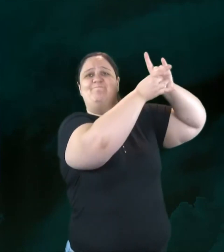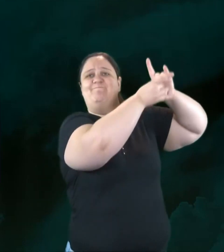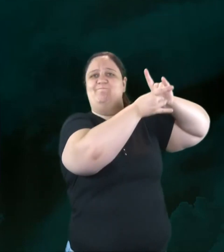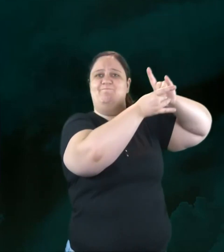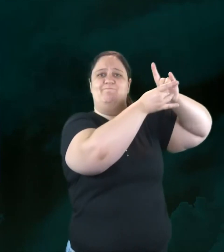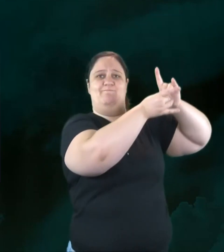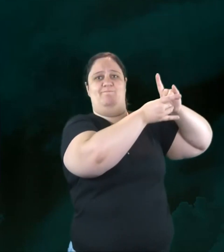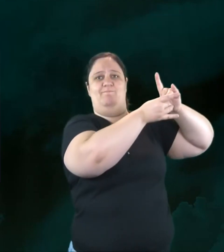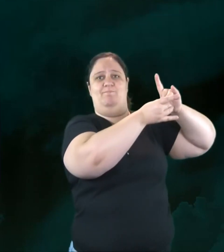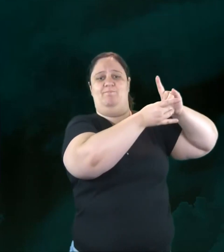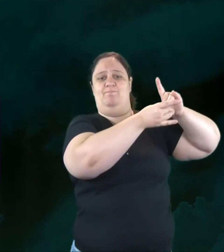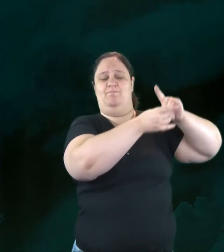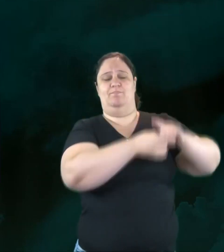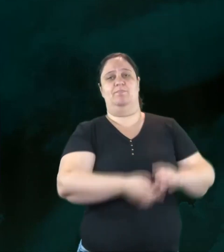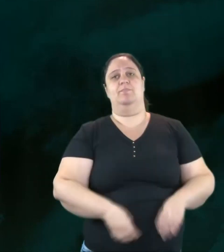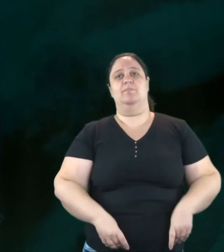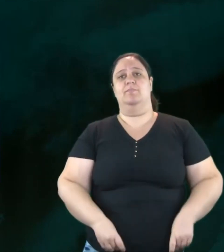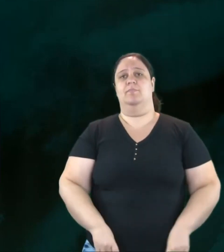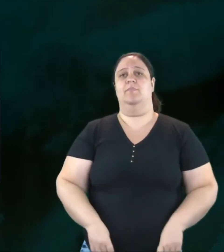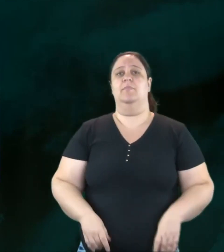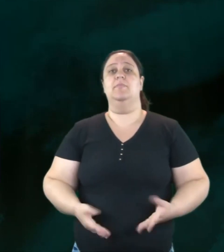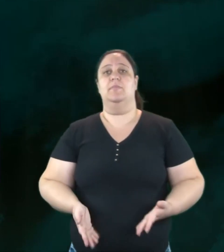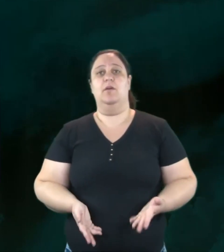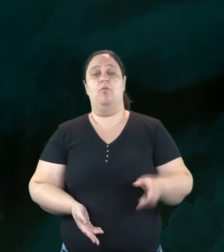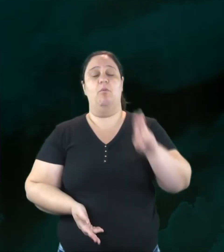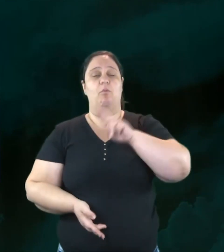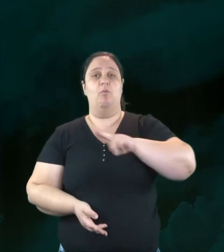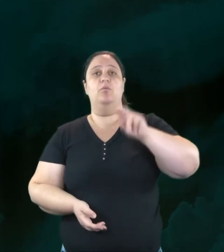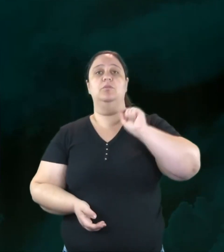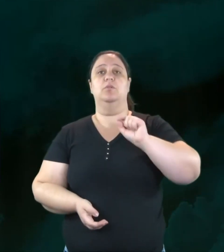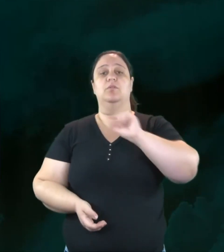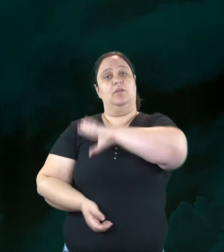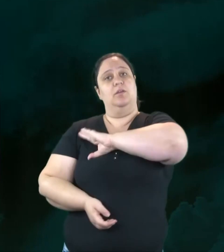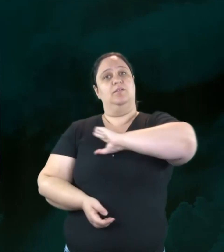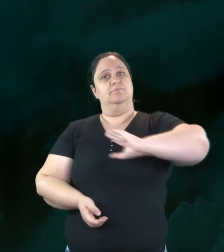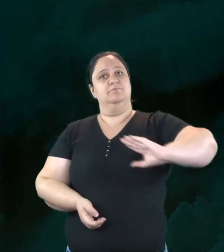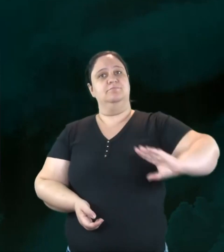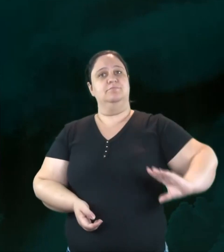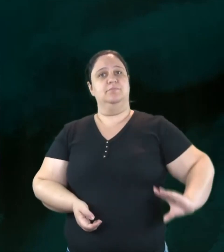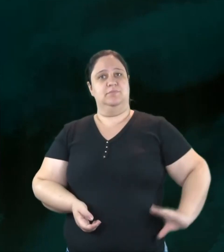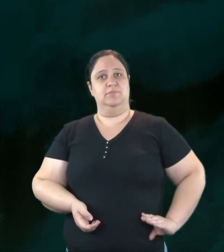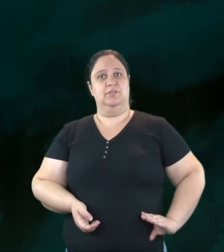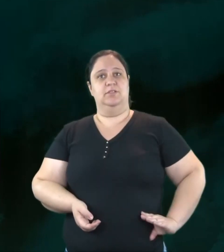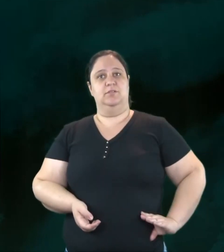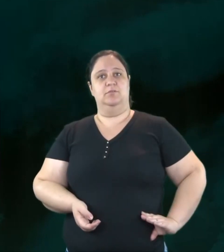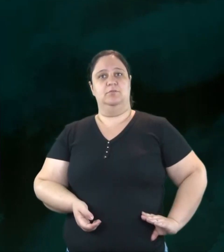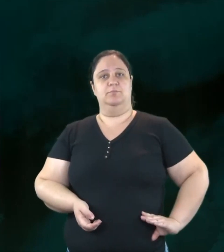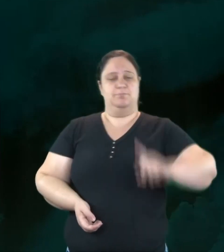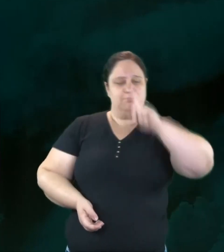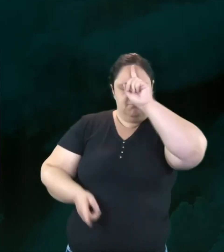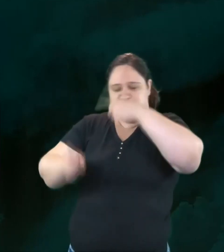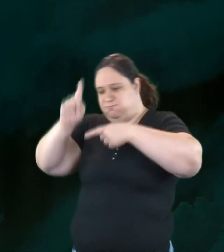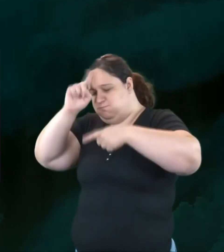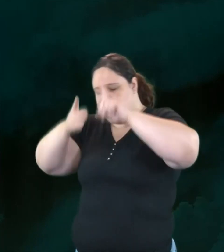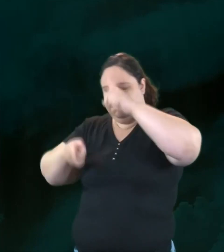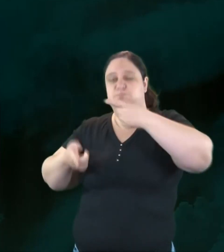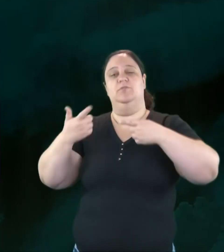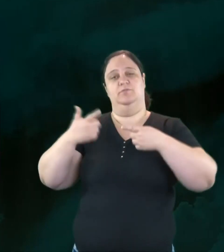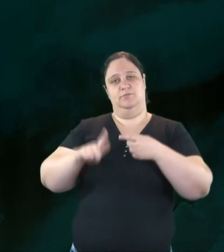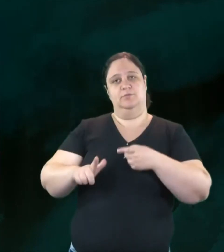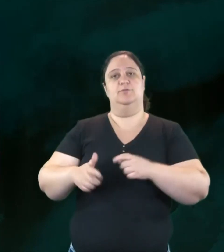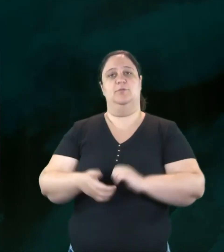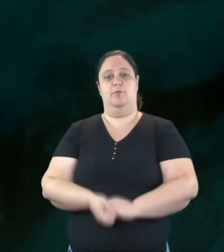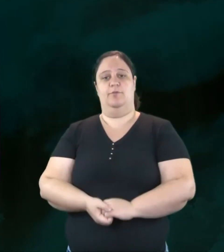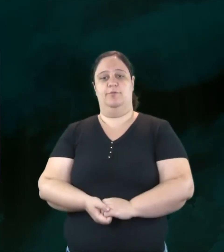né? E Deus então vai usar Cristo para tomar as rédeas de novo, para reinar de novo,